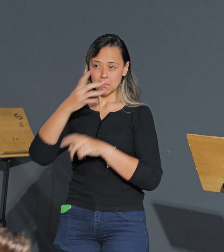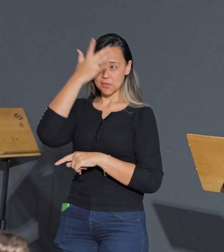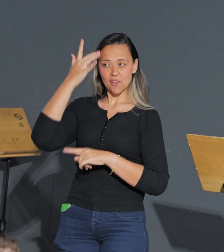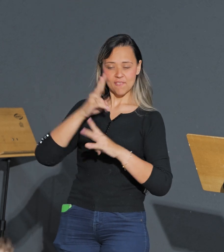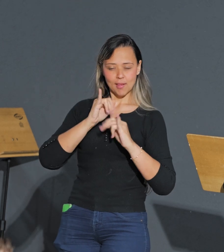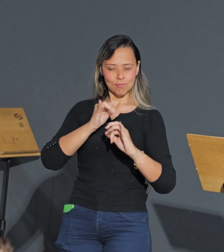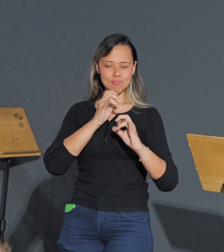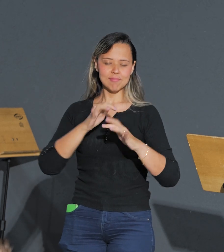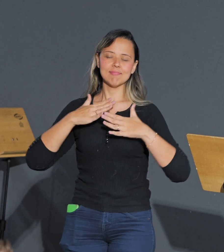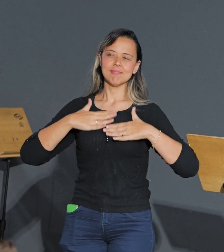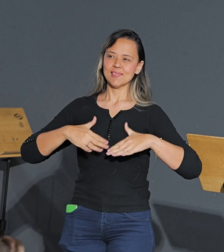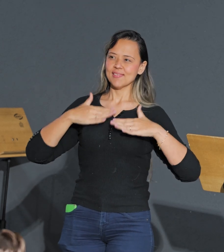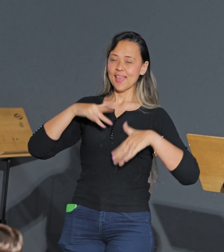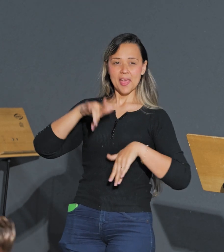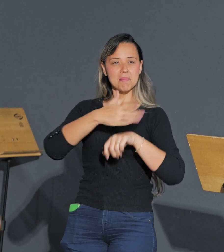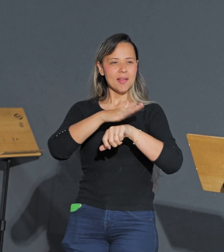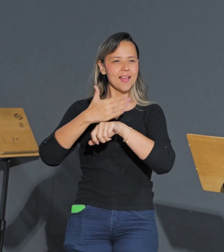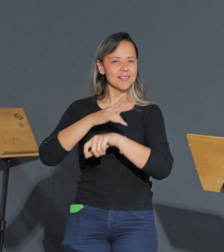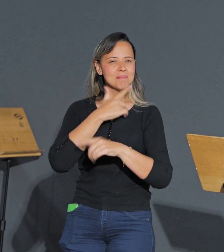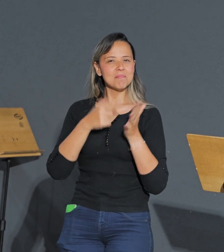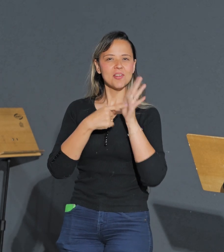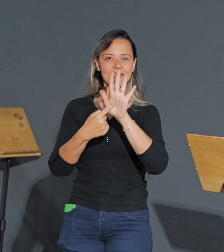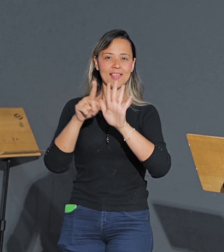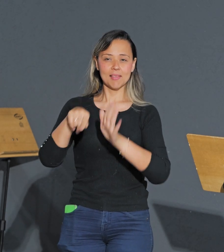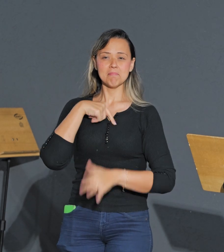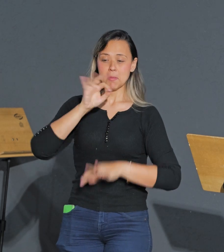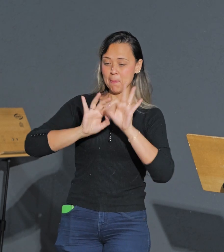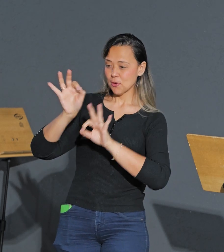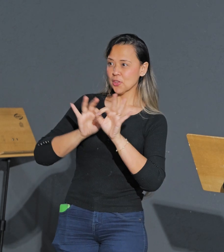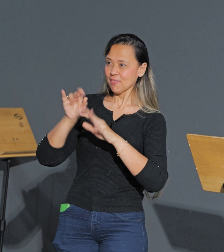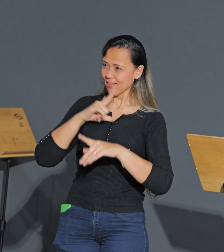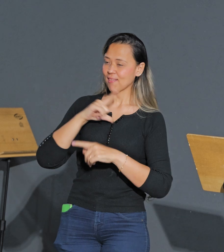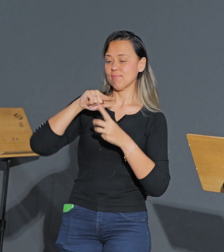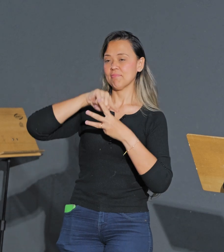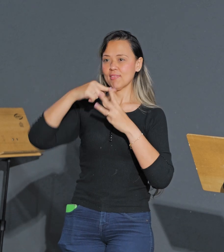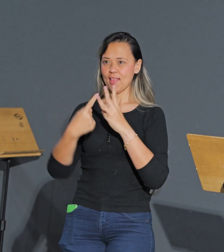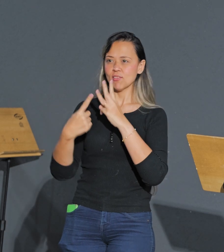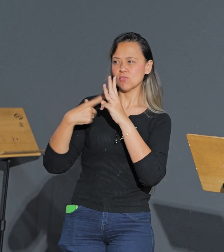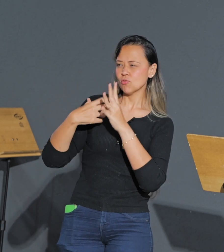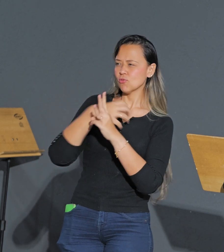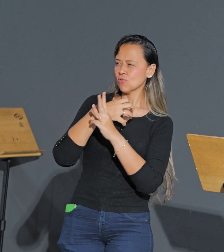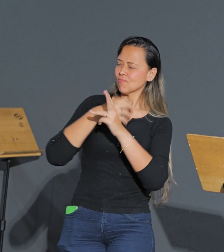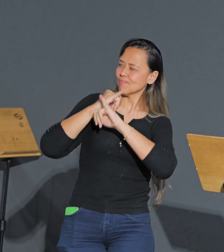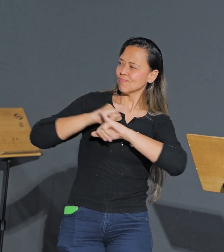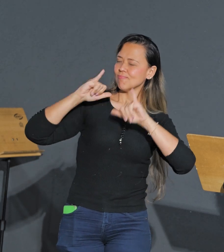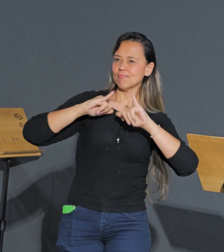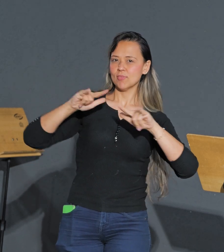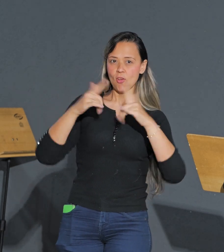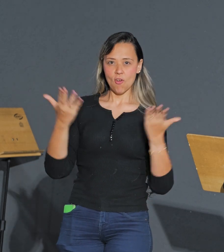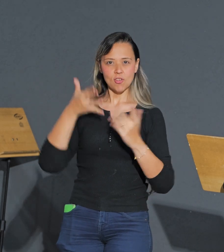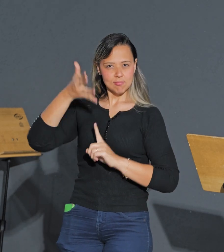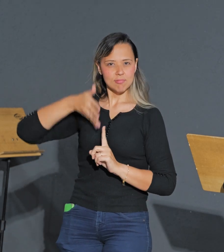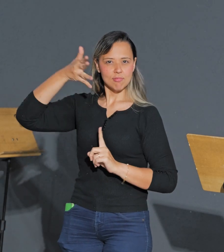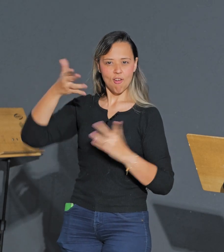tocar, fique bem tranquilo, essa é uma prática artística, então dentro desse nosso projeto a gente tem 3 formatos de apresentação. Essa que é a